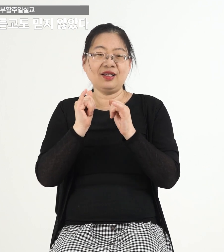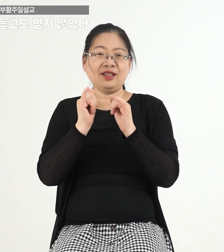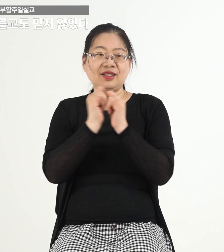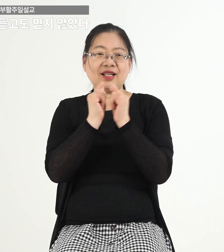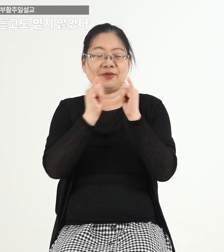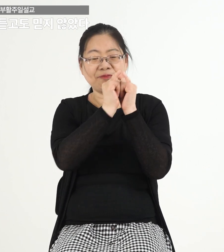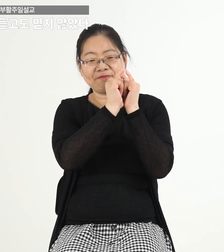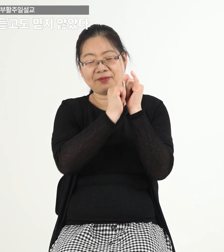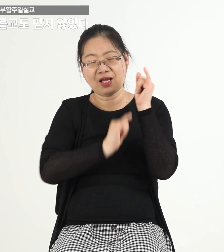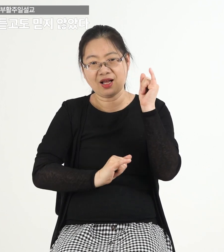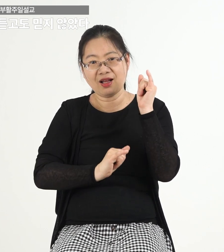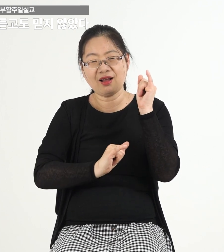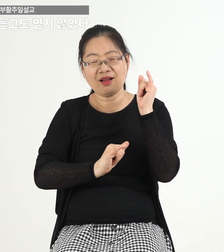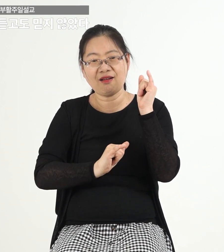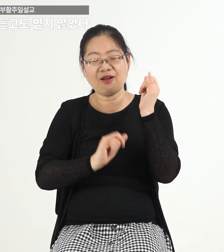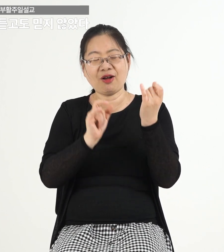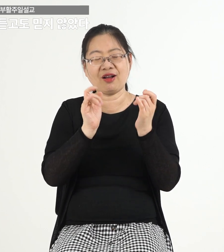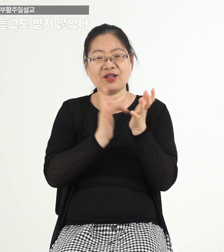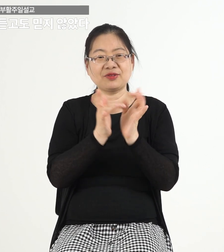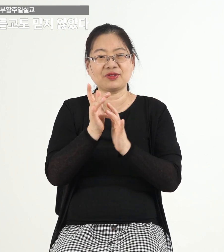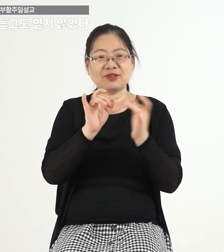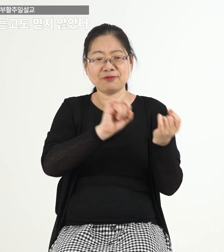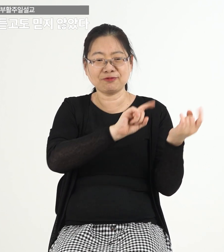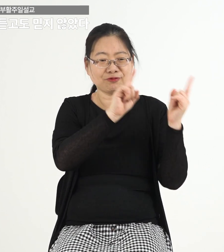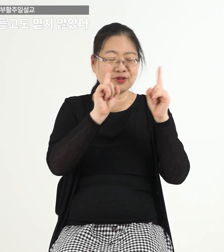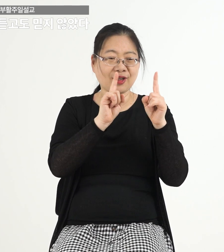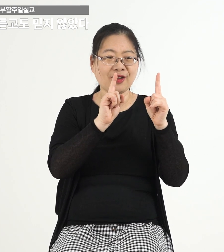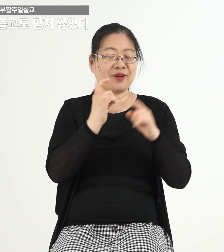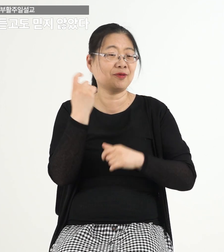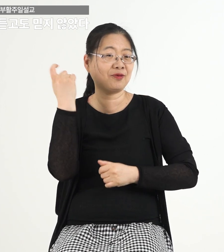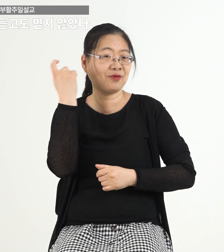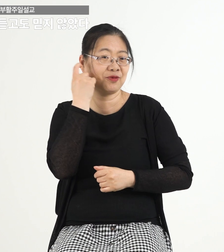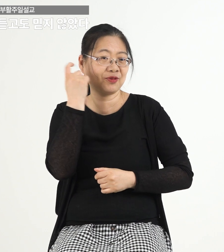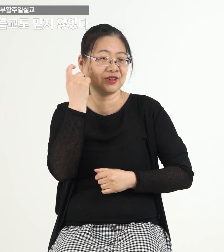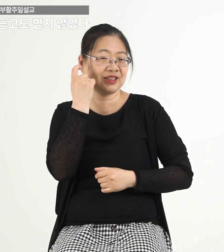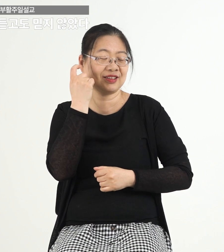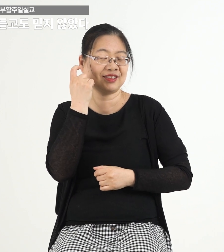역사의 놀라운 소식을